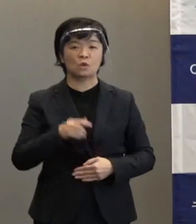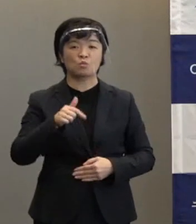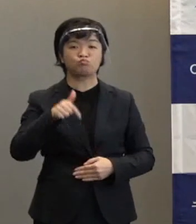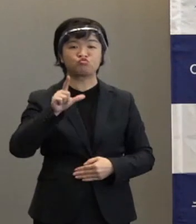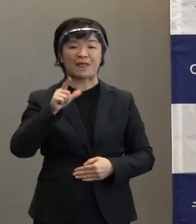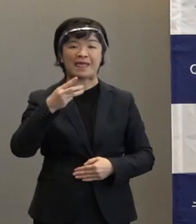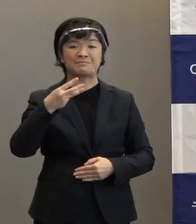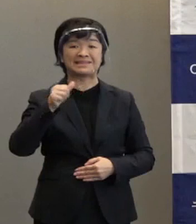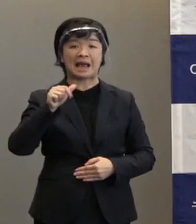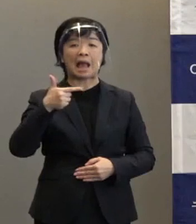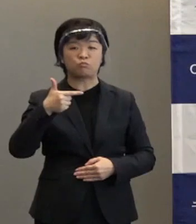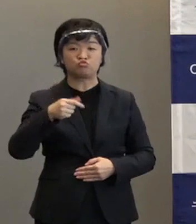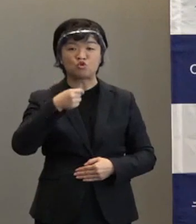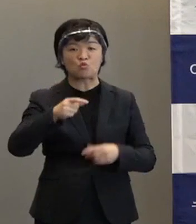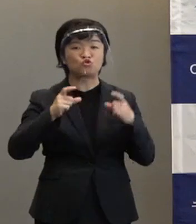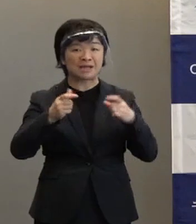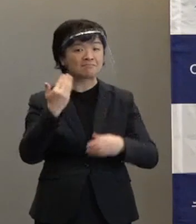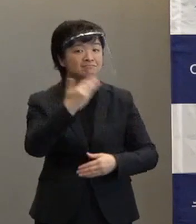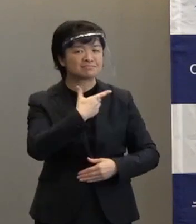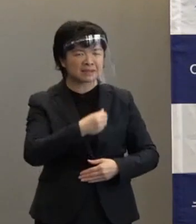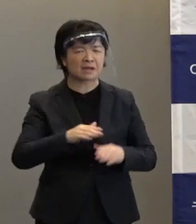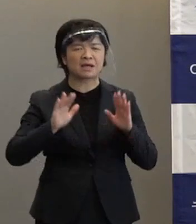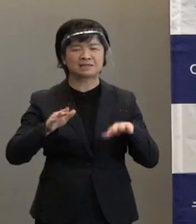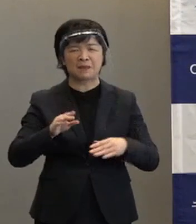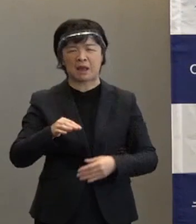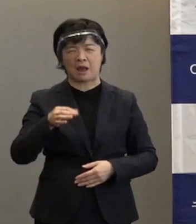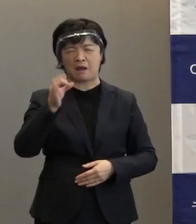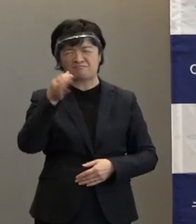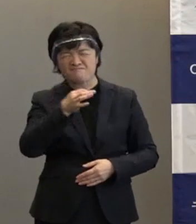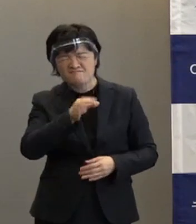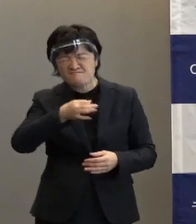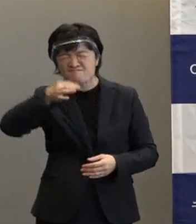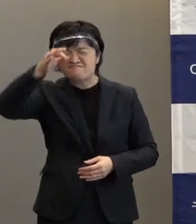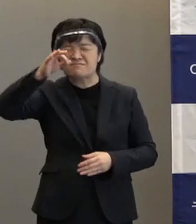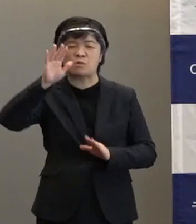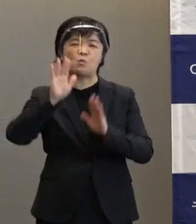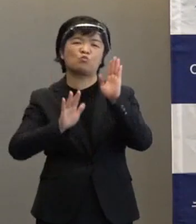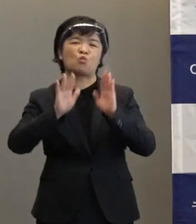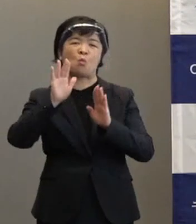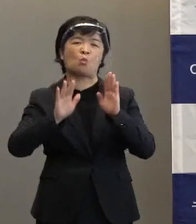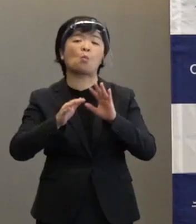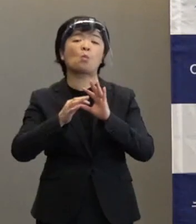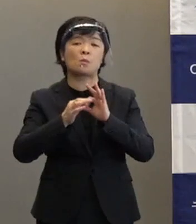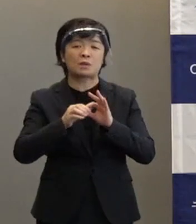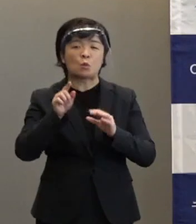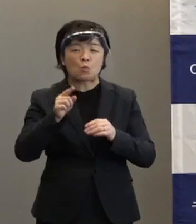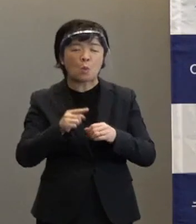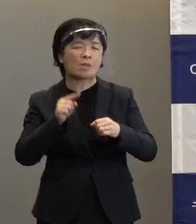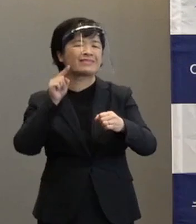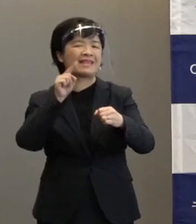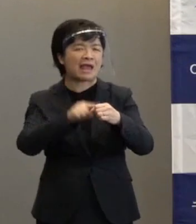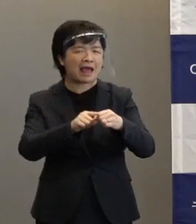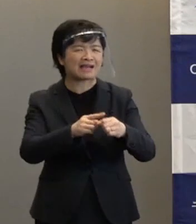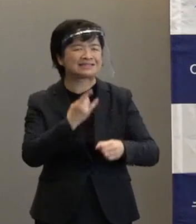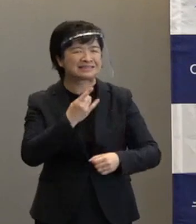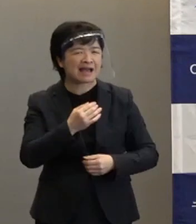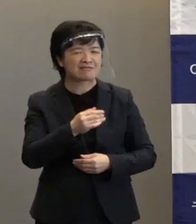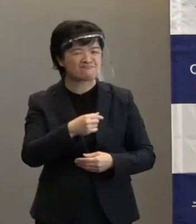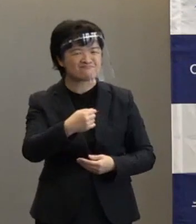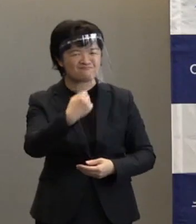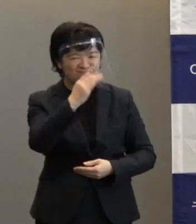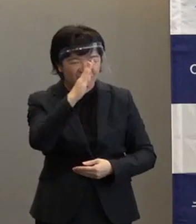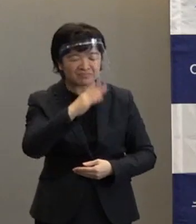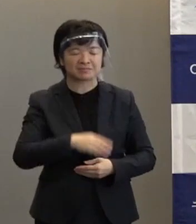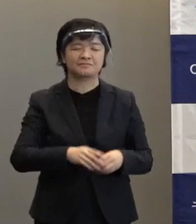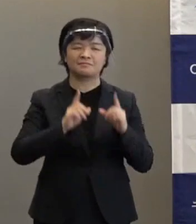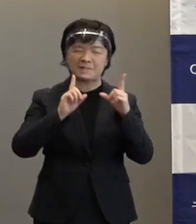券のことで伺います。はい、物価高騰などの影響もあるので、改めてこの、狙いと期待をお願いします。 そうですね、おっしゃっていただい